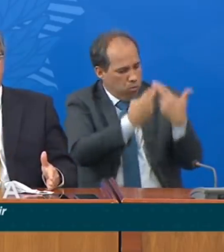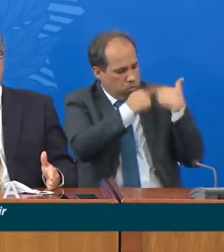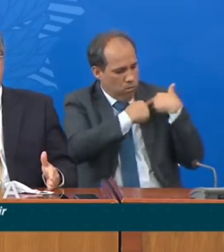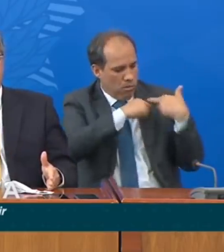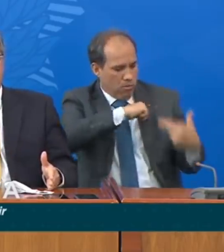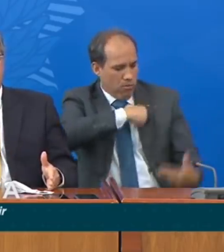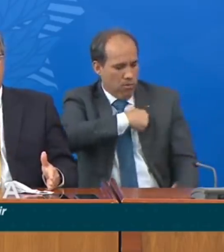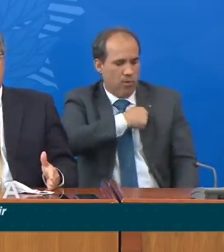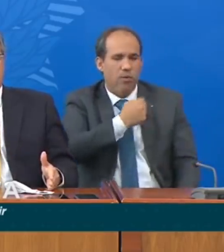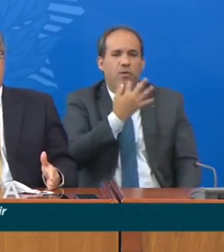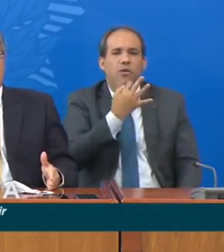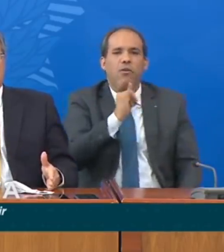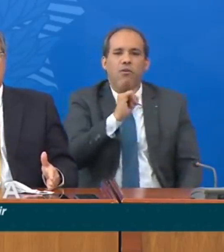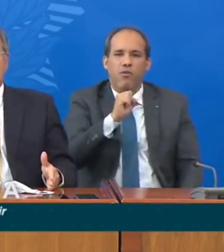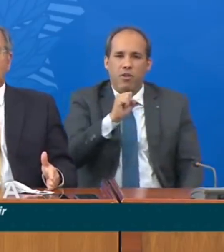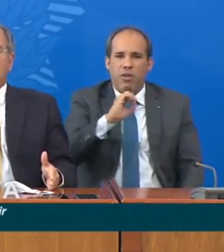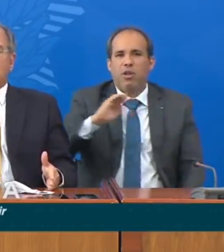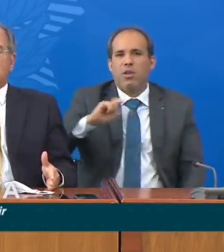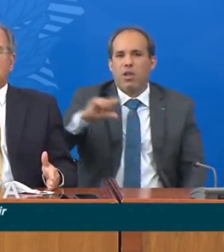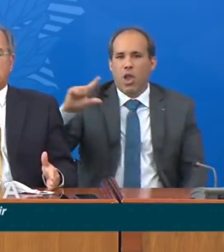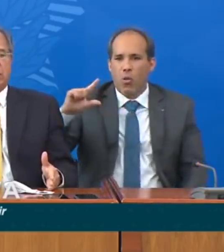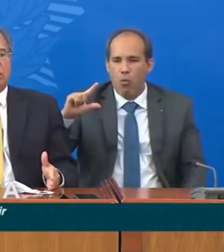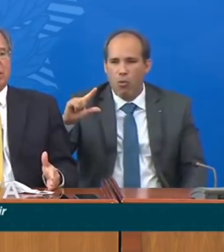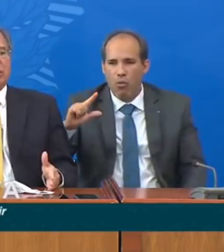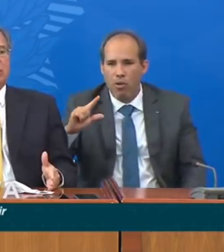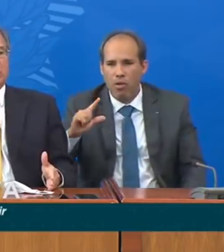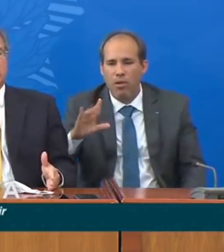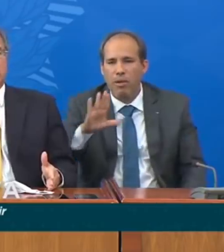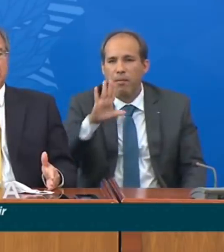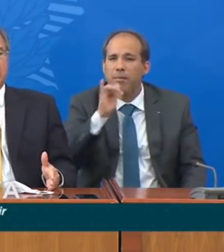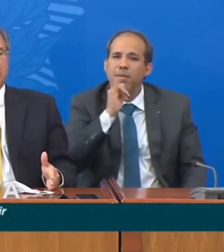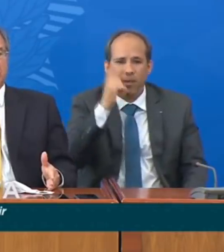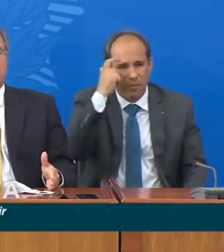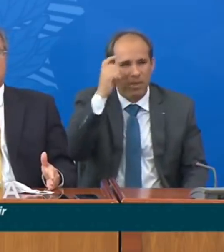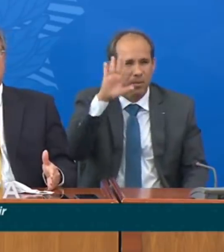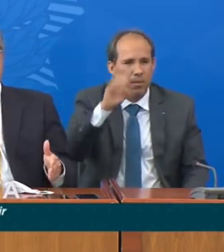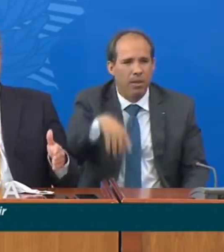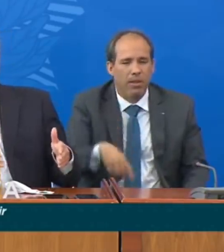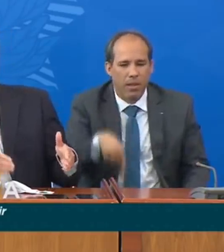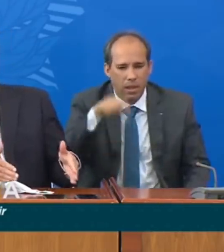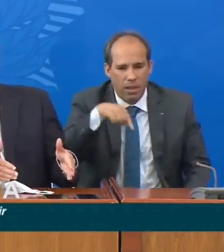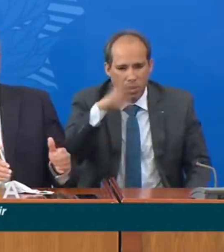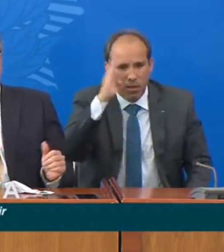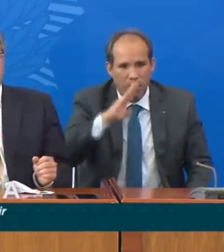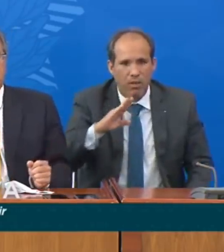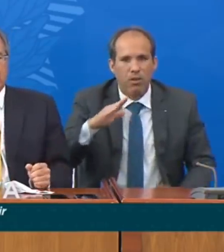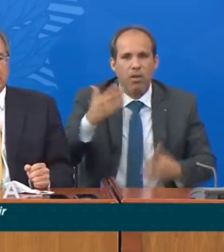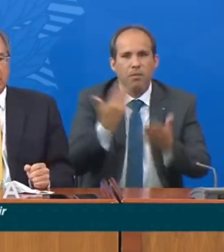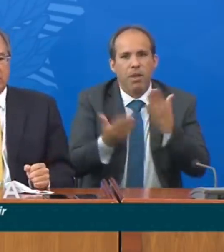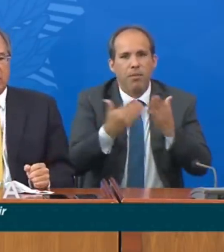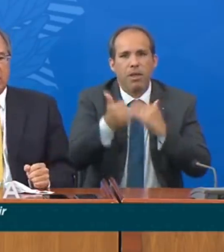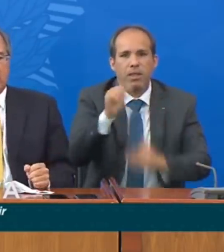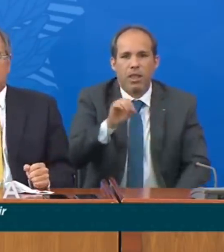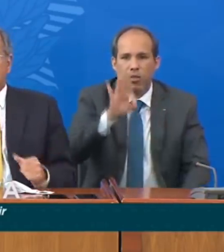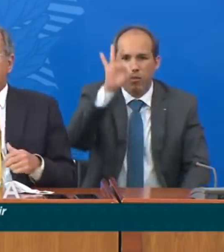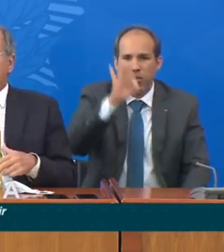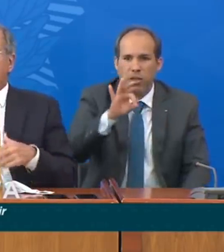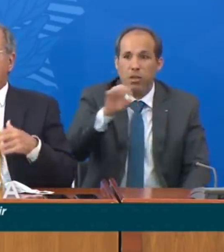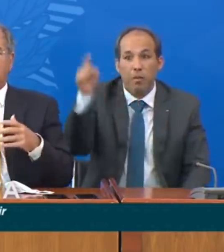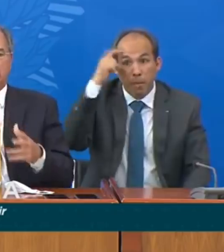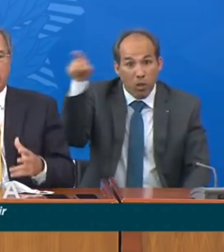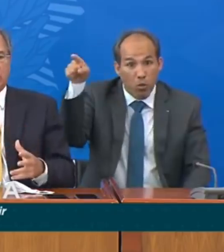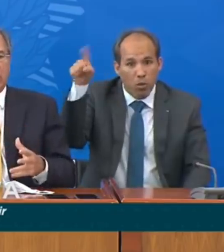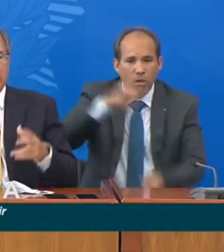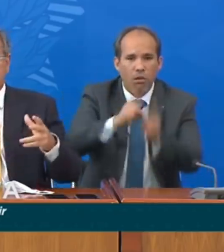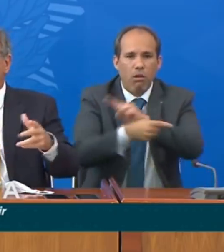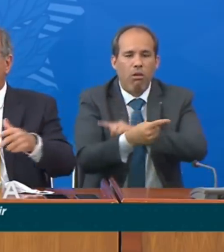fiscal. Seria um contrassenso, imagina o Brasil, o PIB estimado em queda de 10% no ano passado, nós